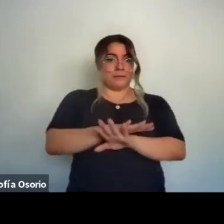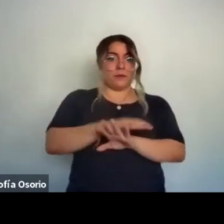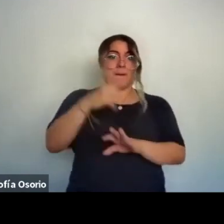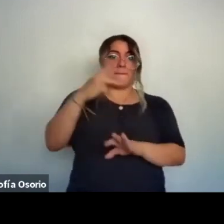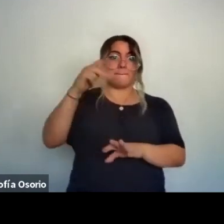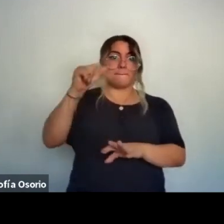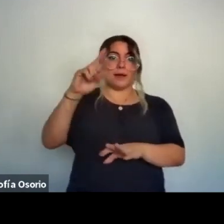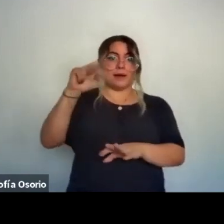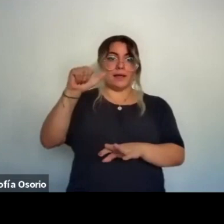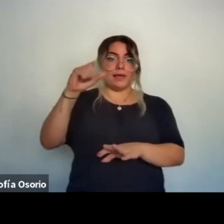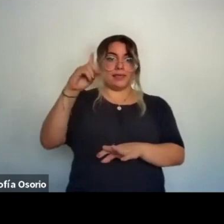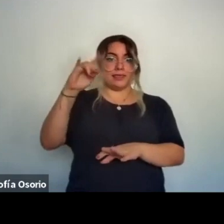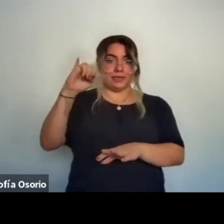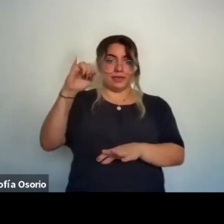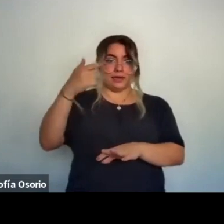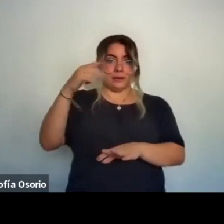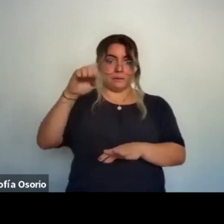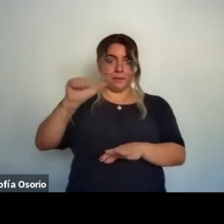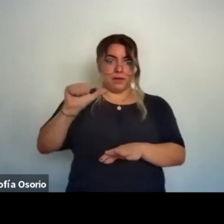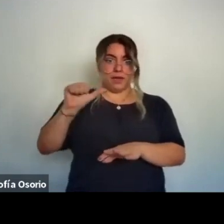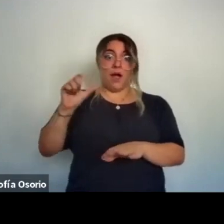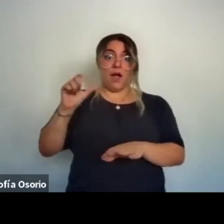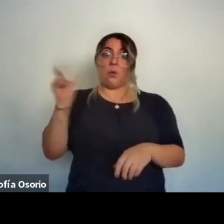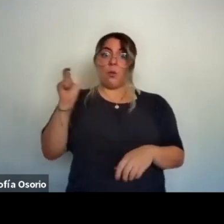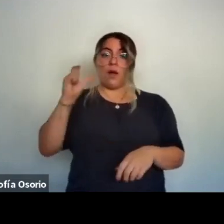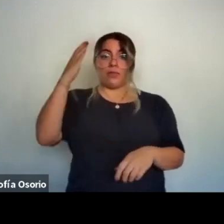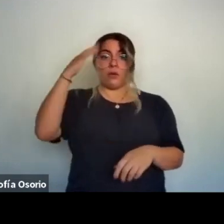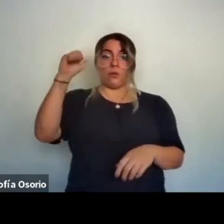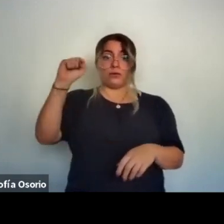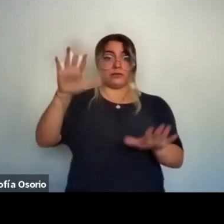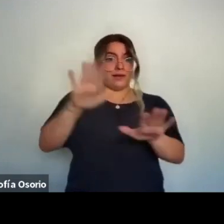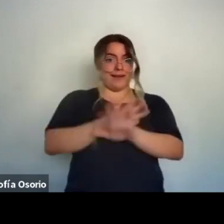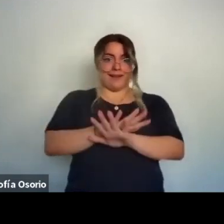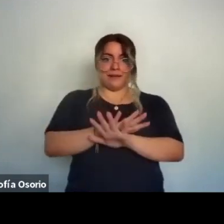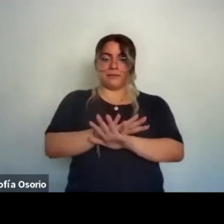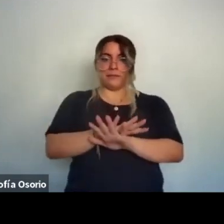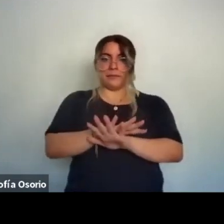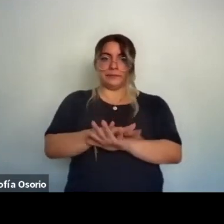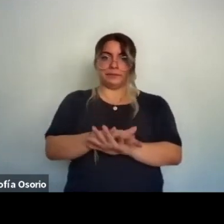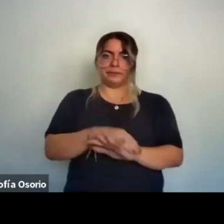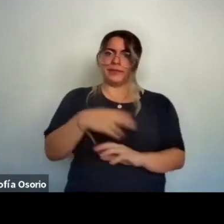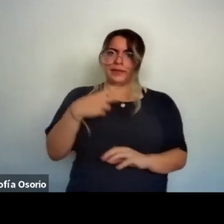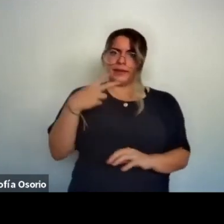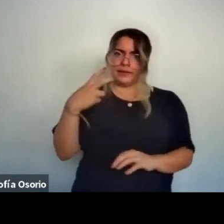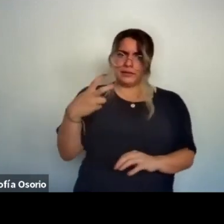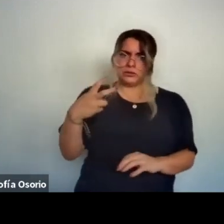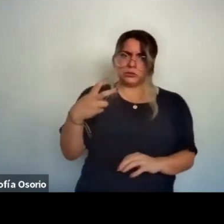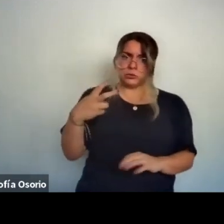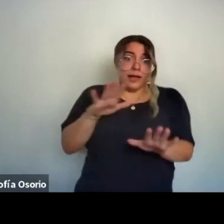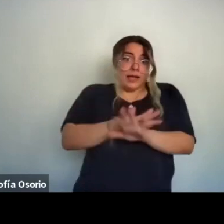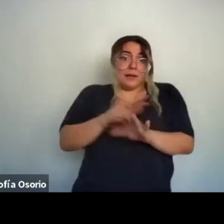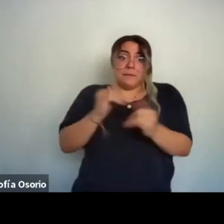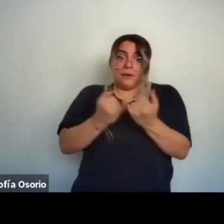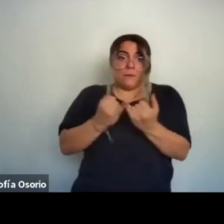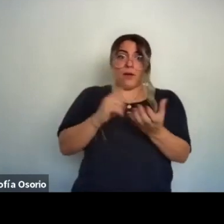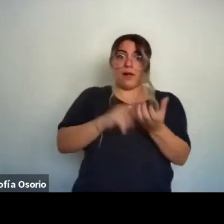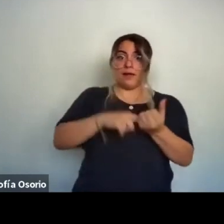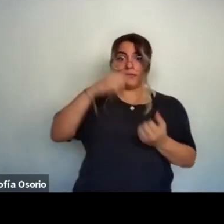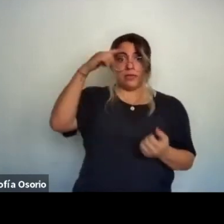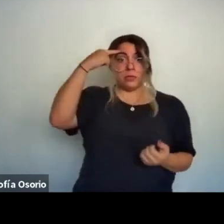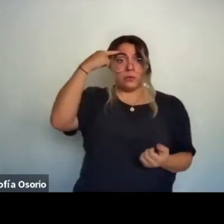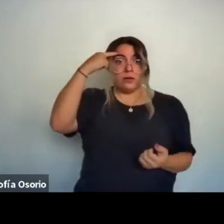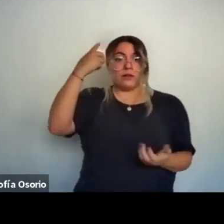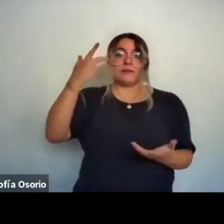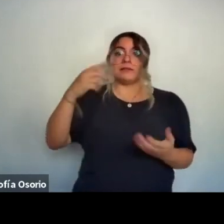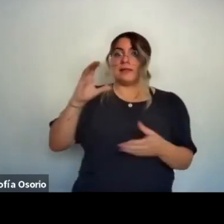agencia que tiene la persona con discapacidad para autorrepresentarse. Y no nada más autorrepresentarse, sino hablar